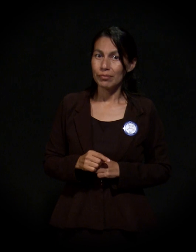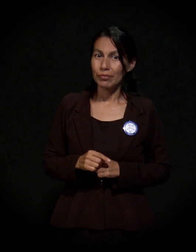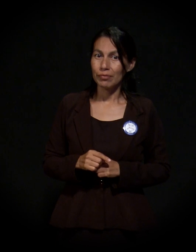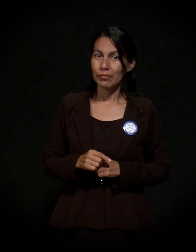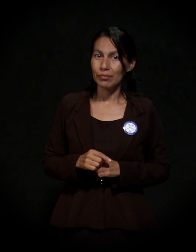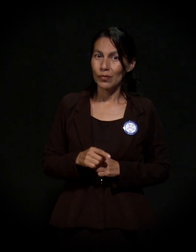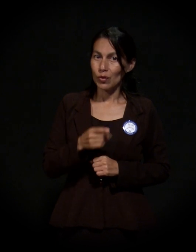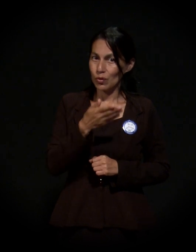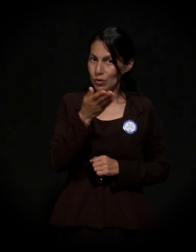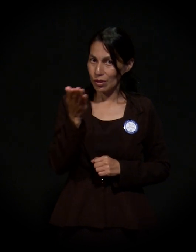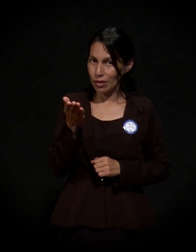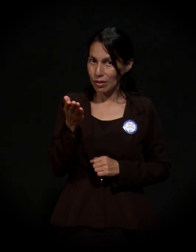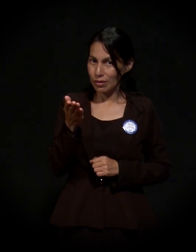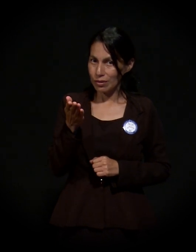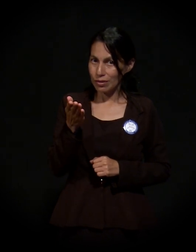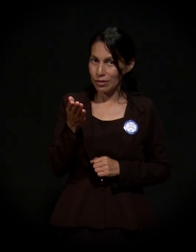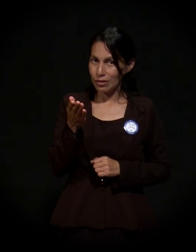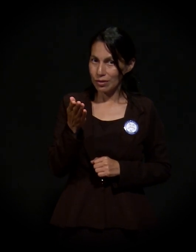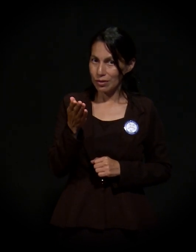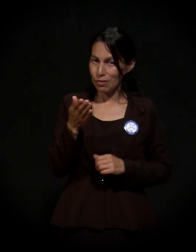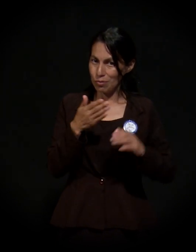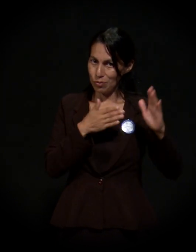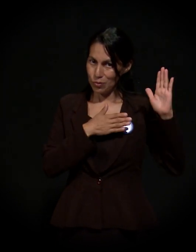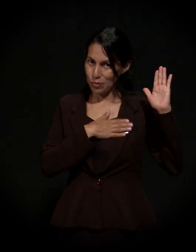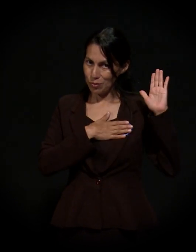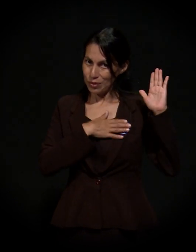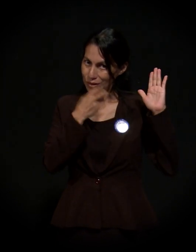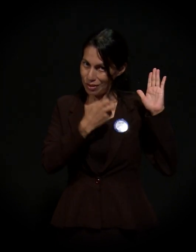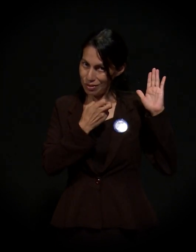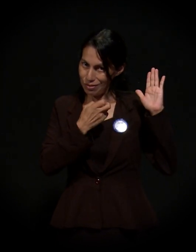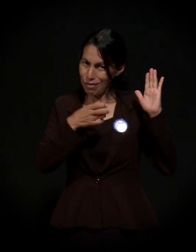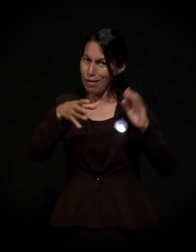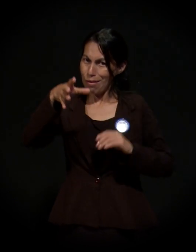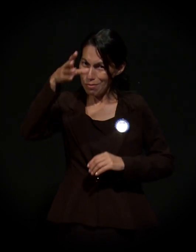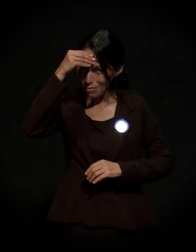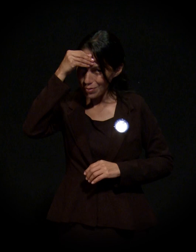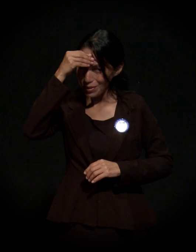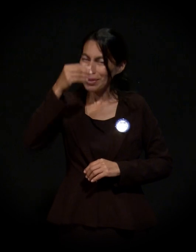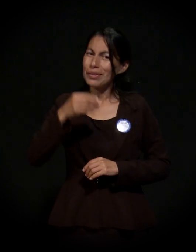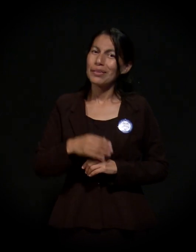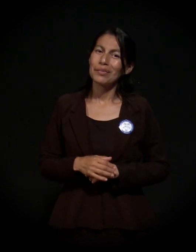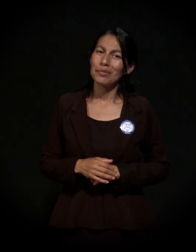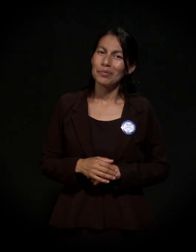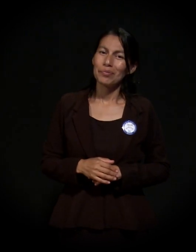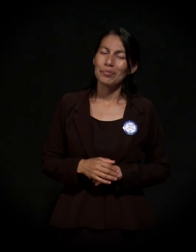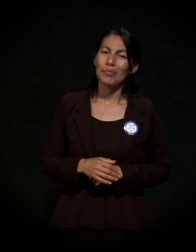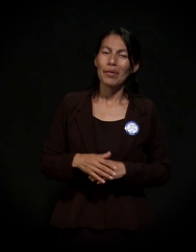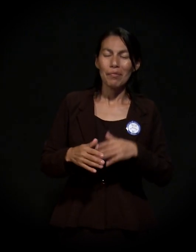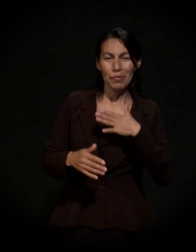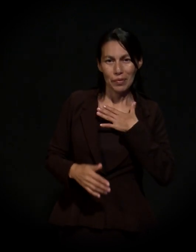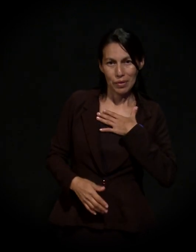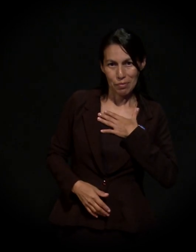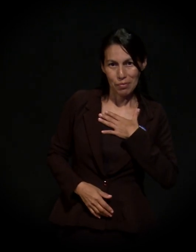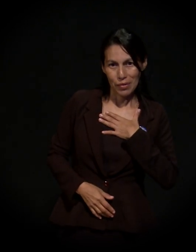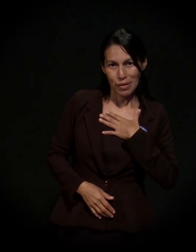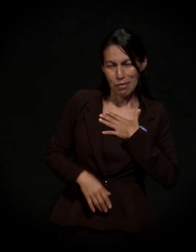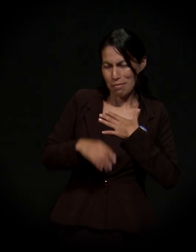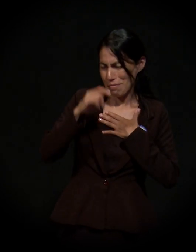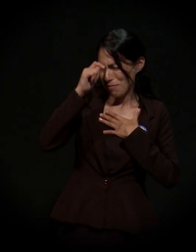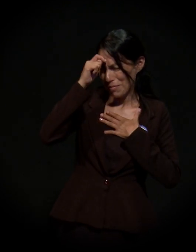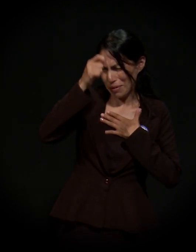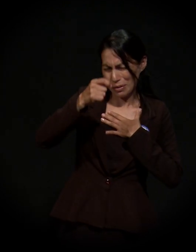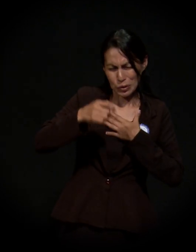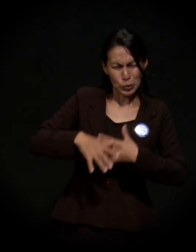aprendan de memoria esta promesa. Yo creo que para mí ha sido de gran bendición